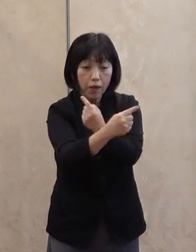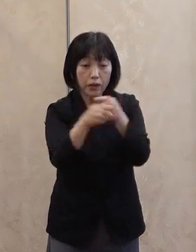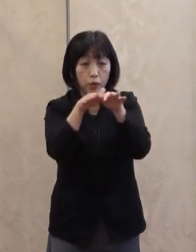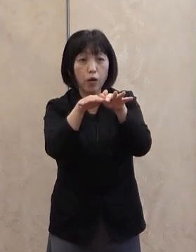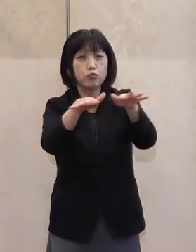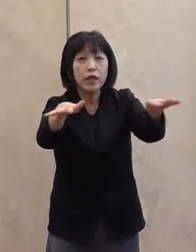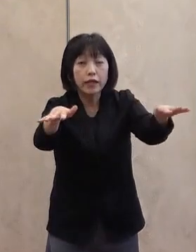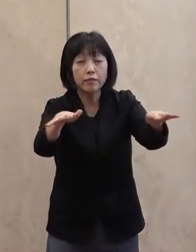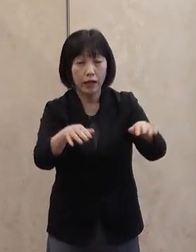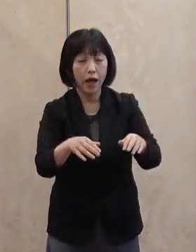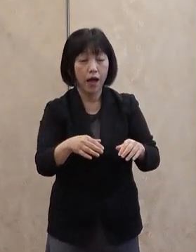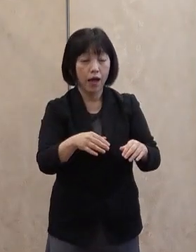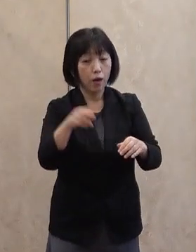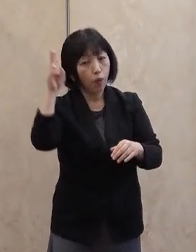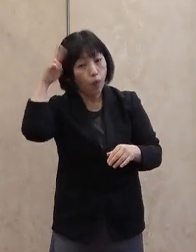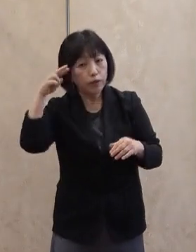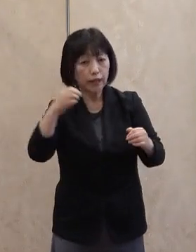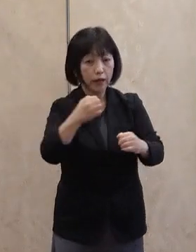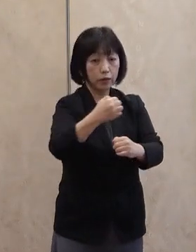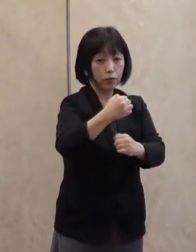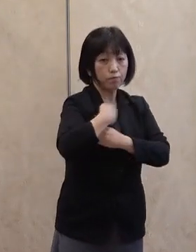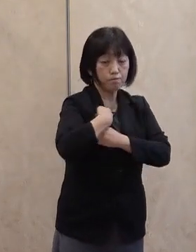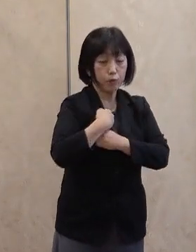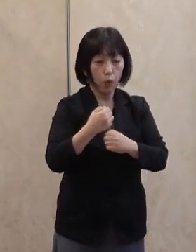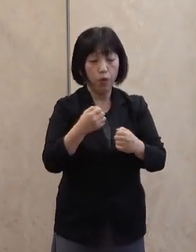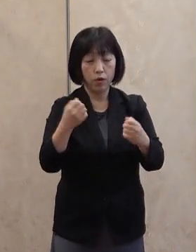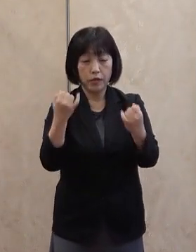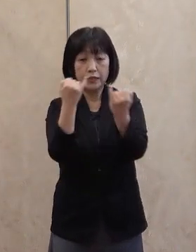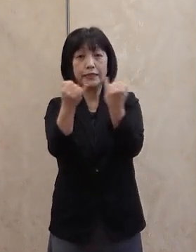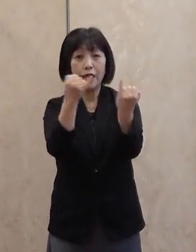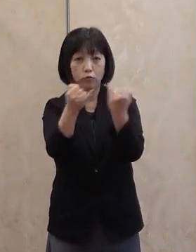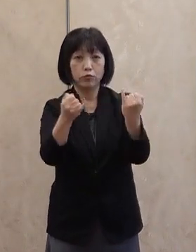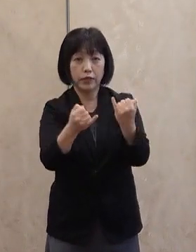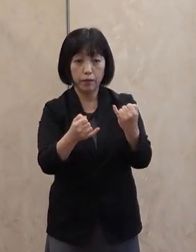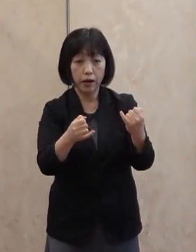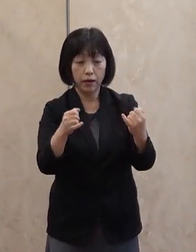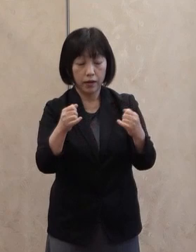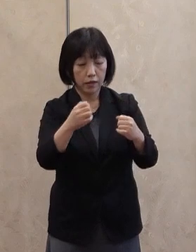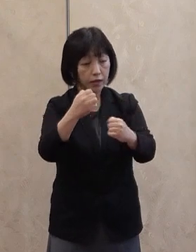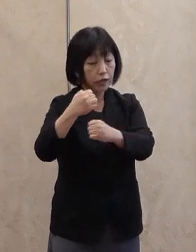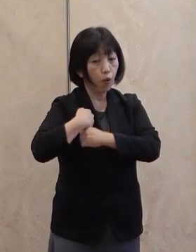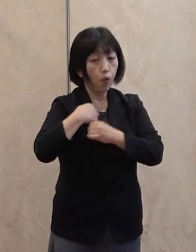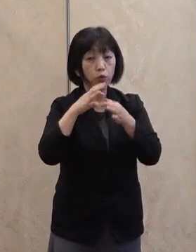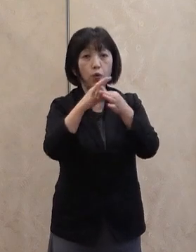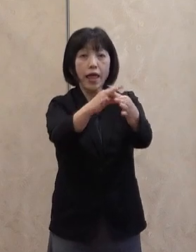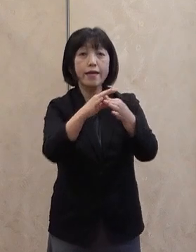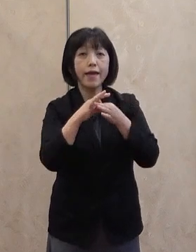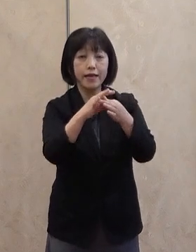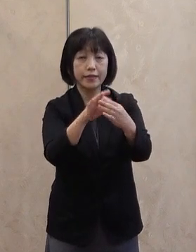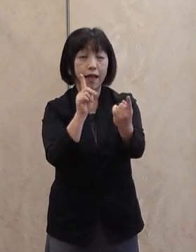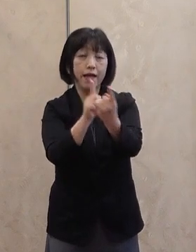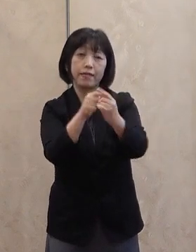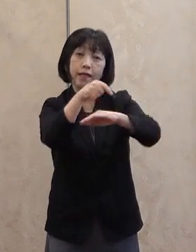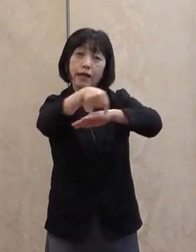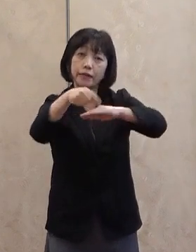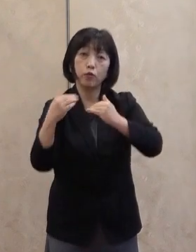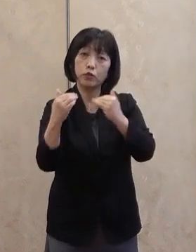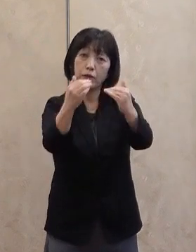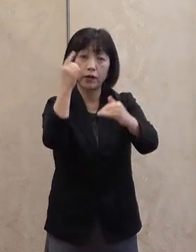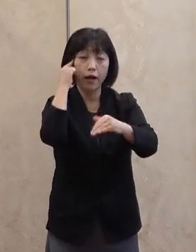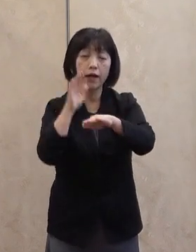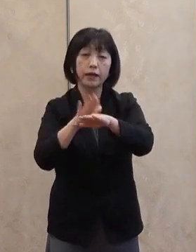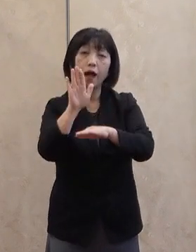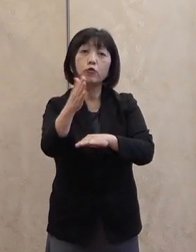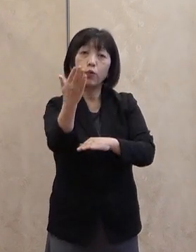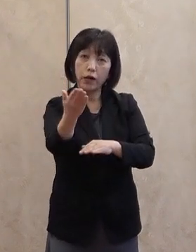通点も大阪とあると思います。兵庫県と今何か連携して対策を進めていくお考えはあるのか、もしくは今